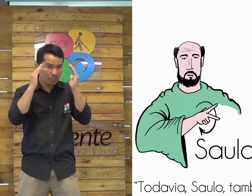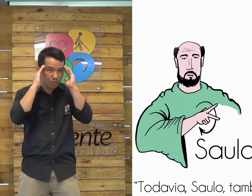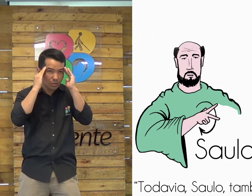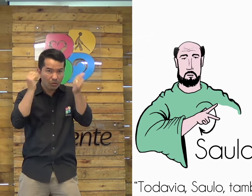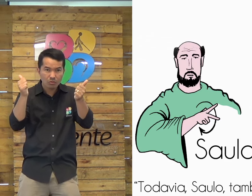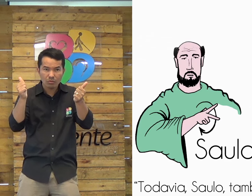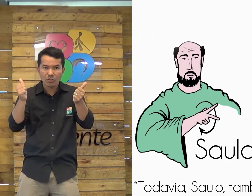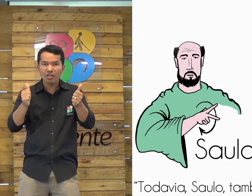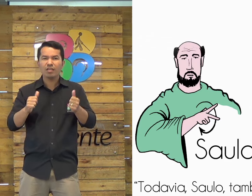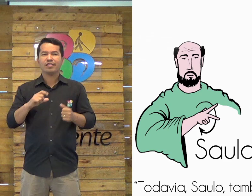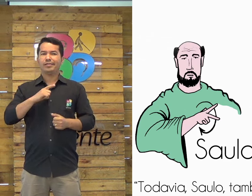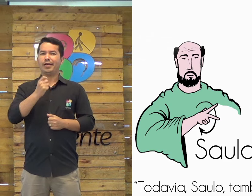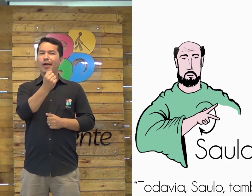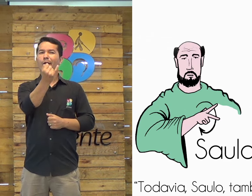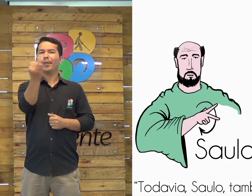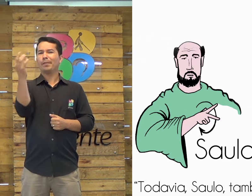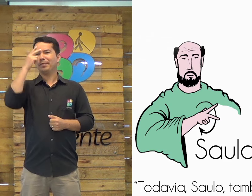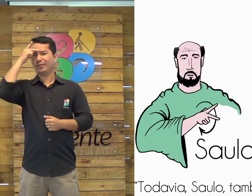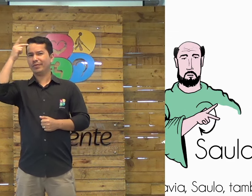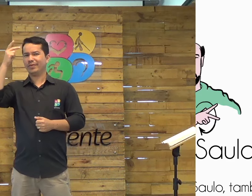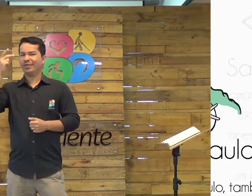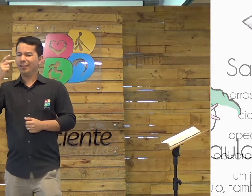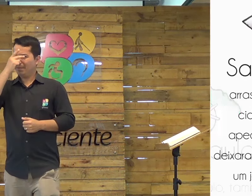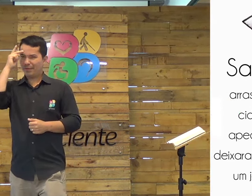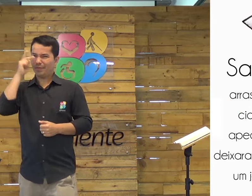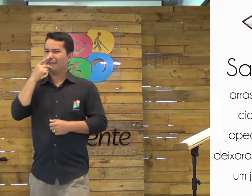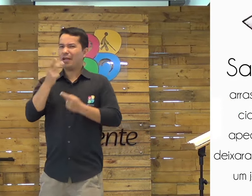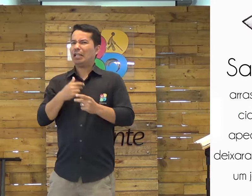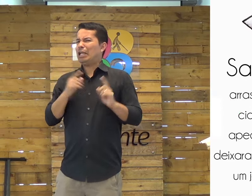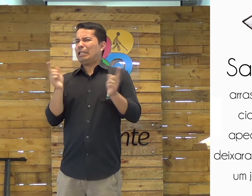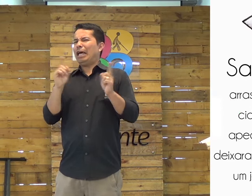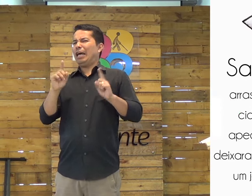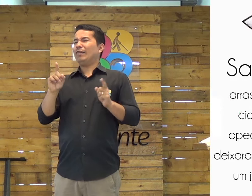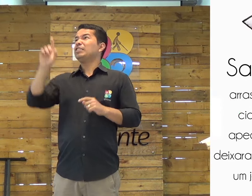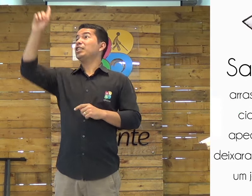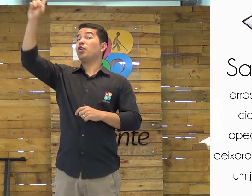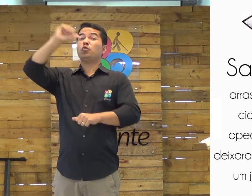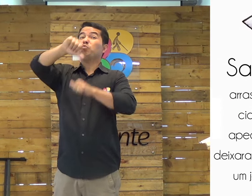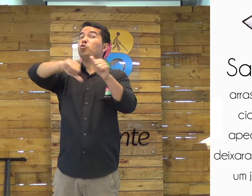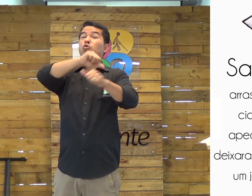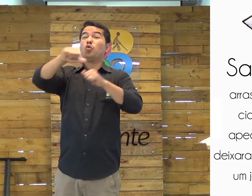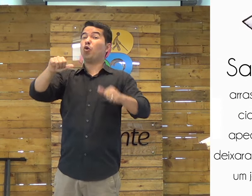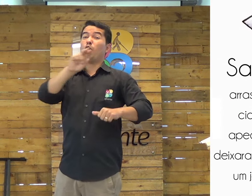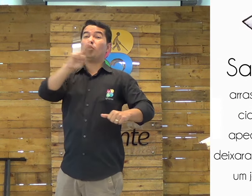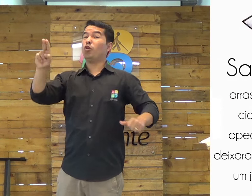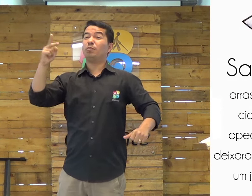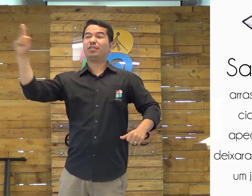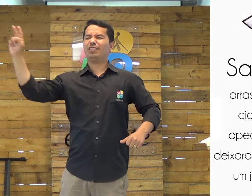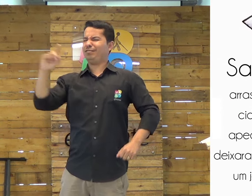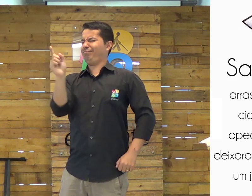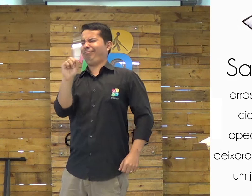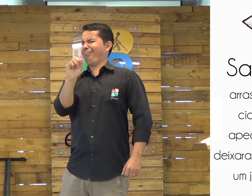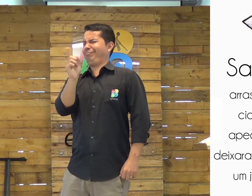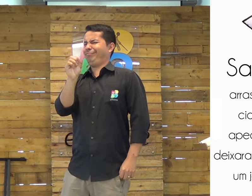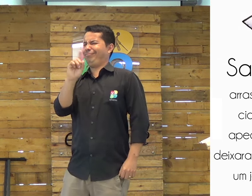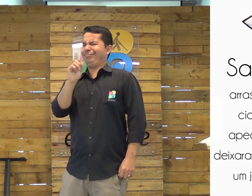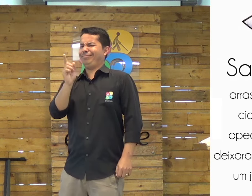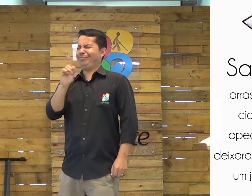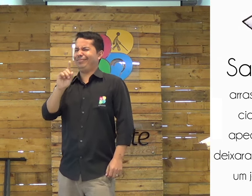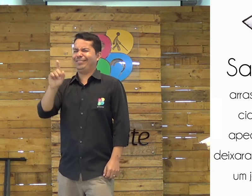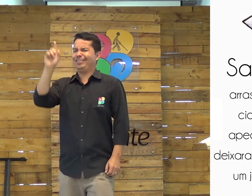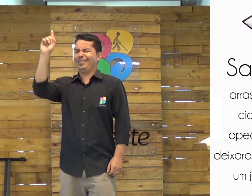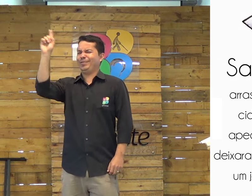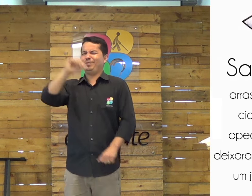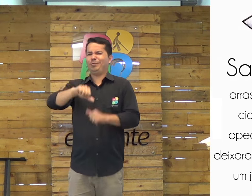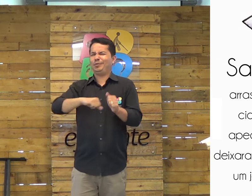As duas formas são corretas, certo? Tanto uma quanto a outra são corretas. Algumas pessoas falam, ah, não, não, não, porque Deus mudou o nome dele. Não,